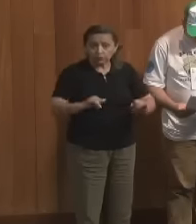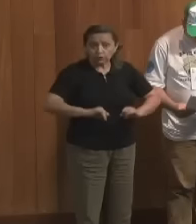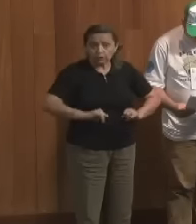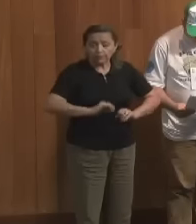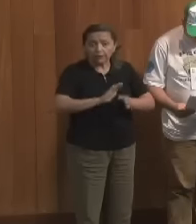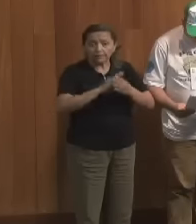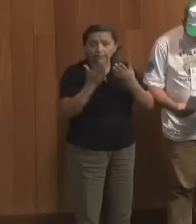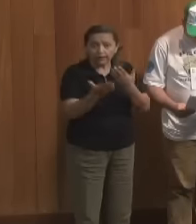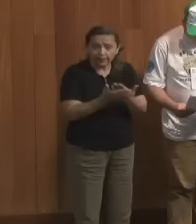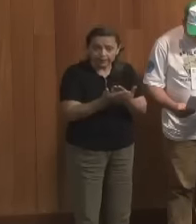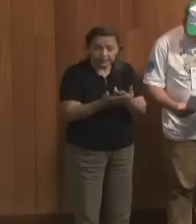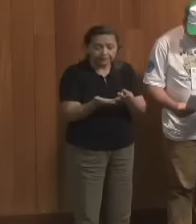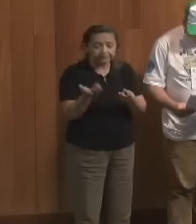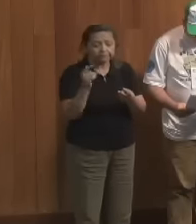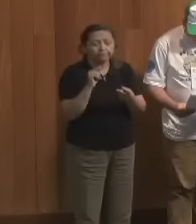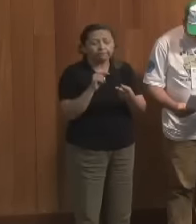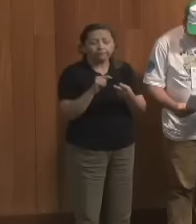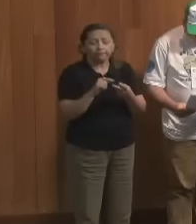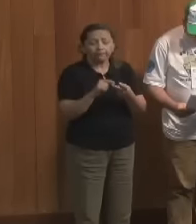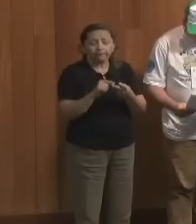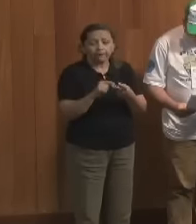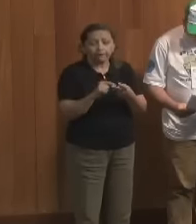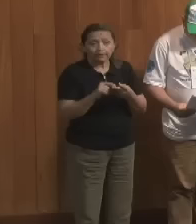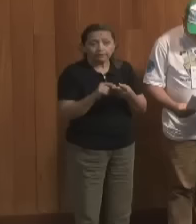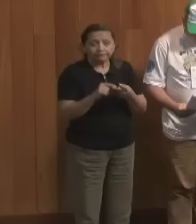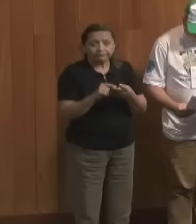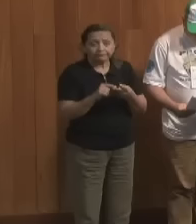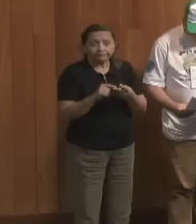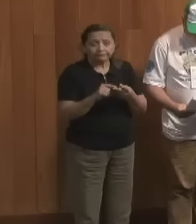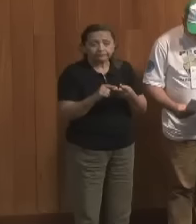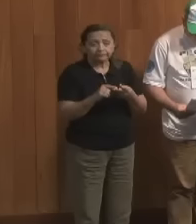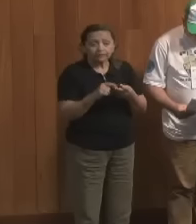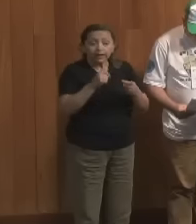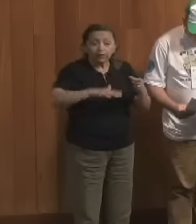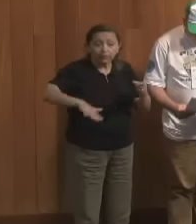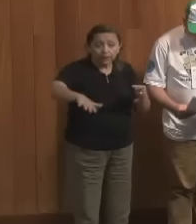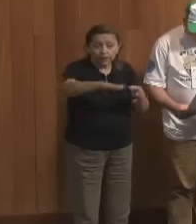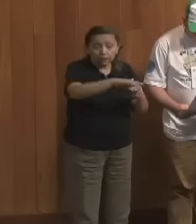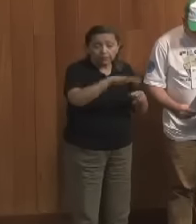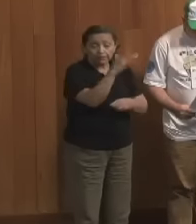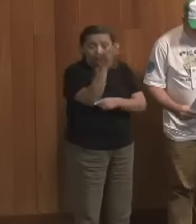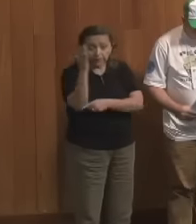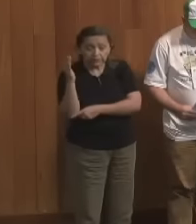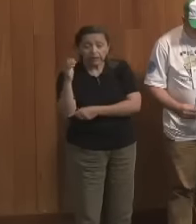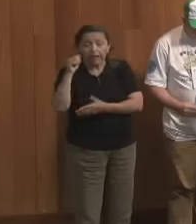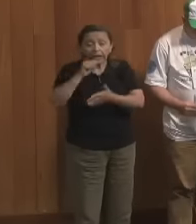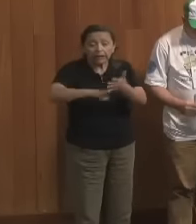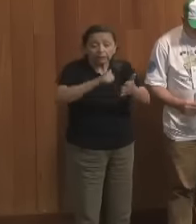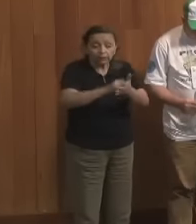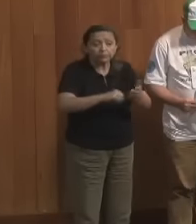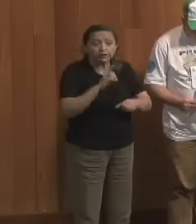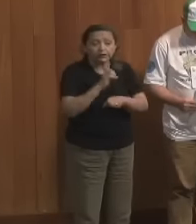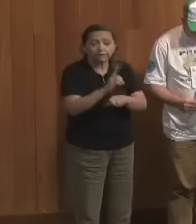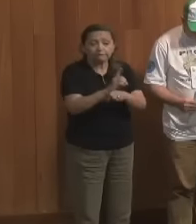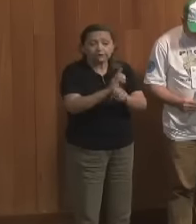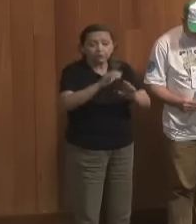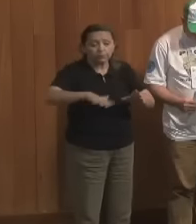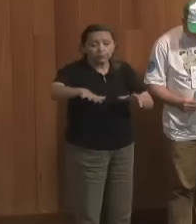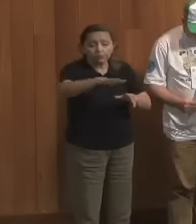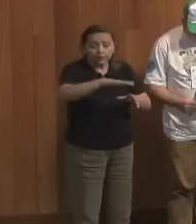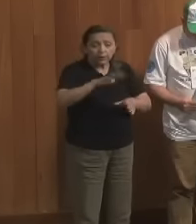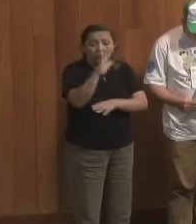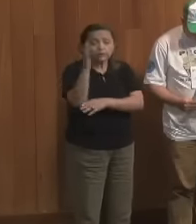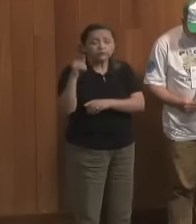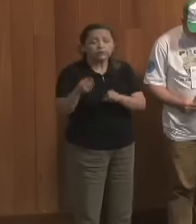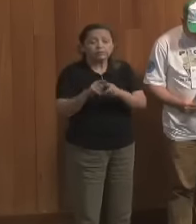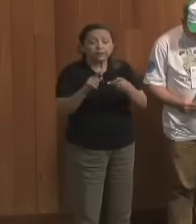ameaçados em relação ao meio ambiente, à luta pela defesa do meio ambiente, e